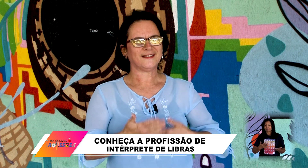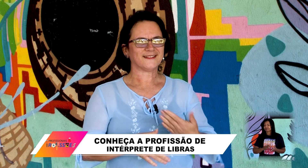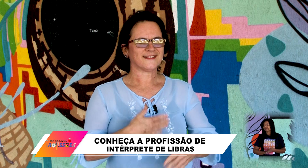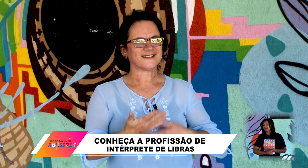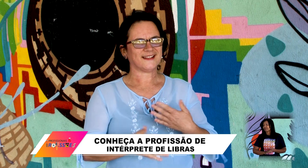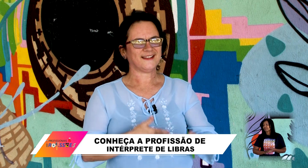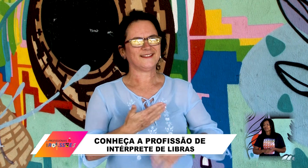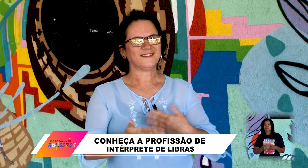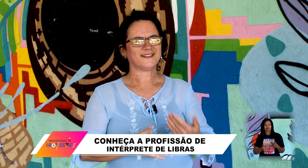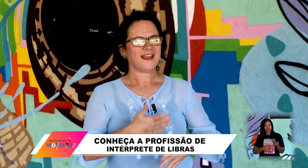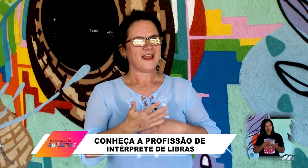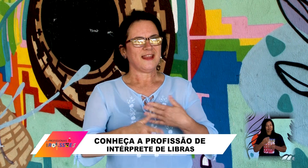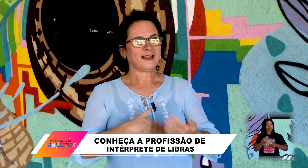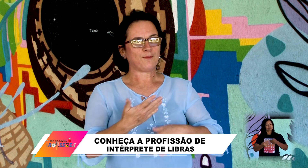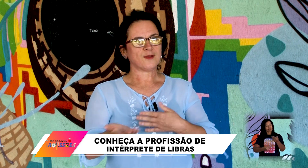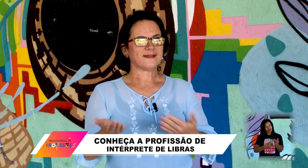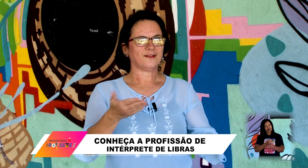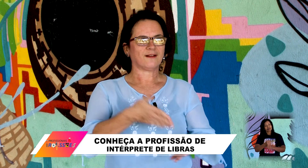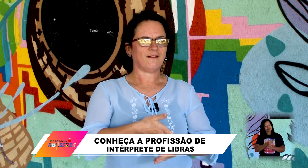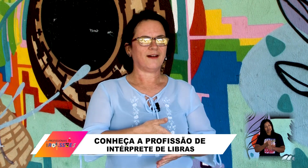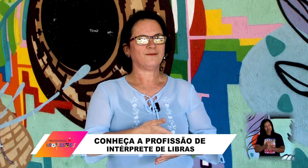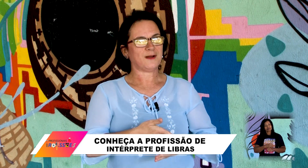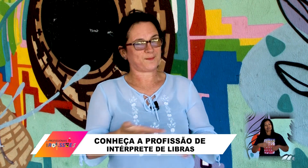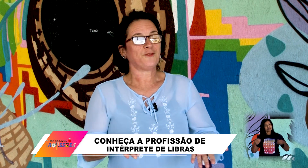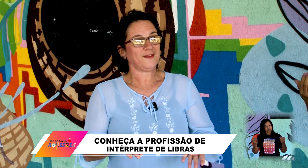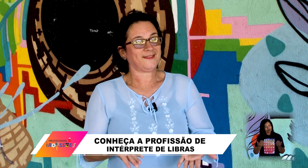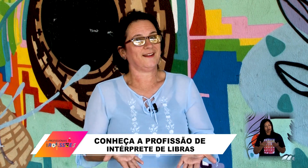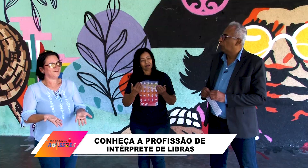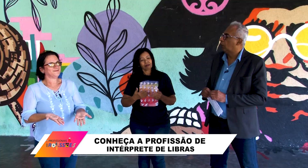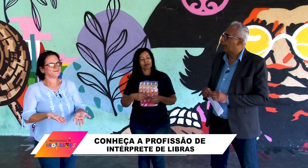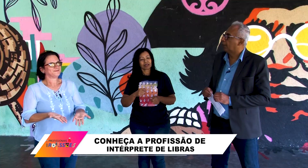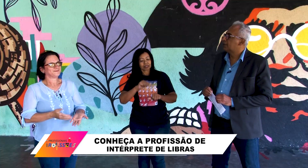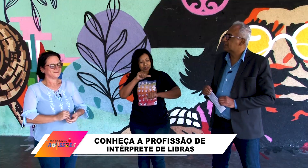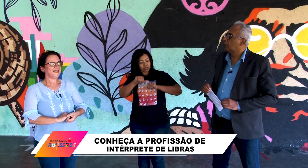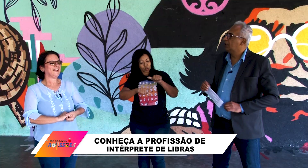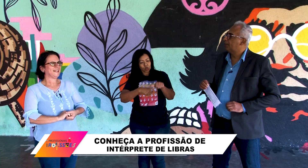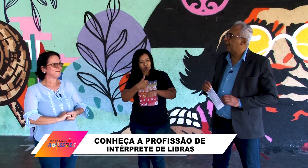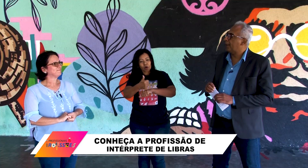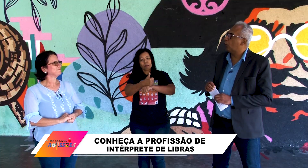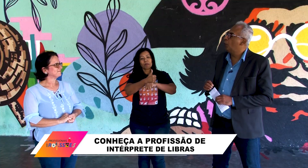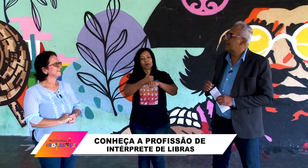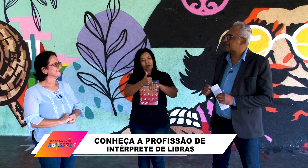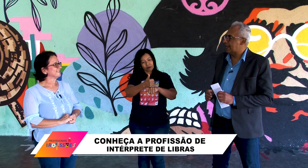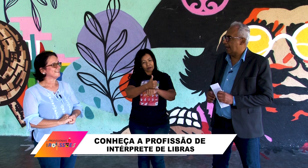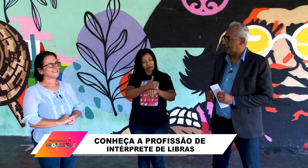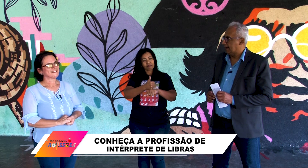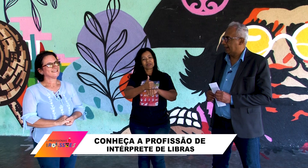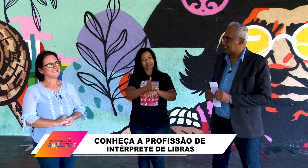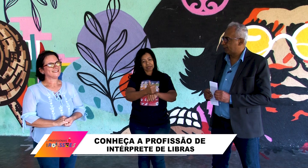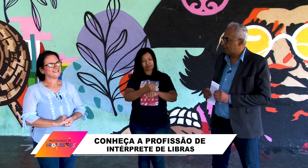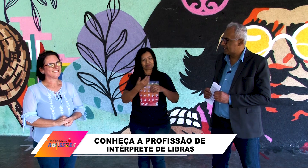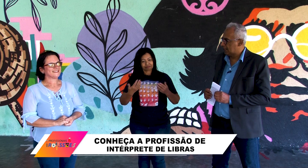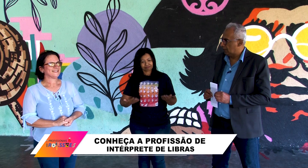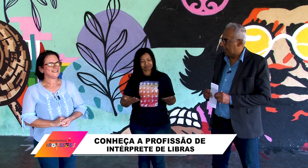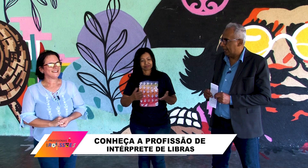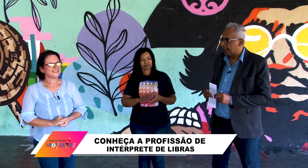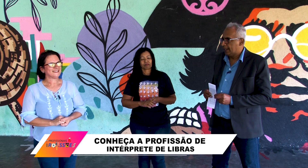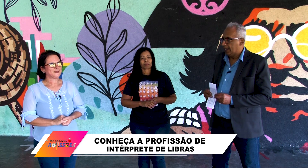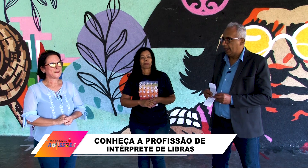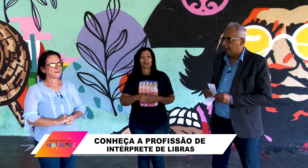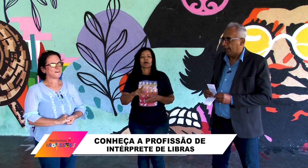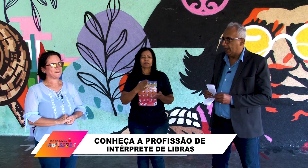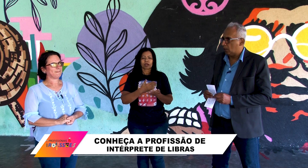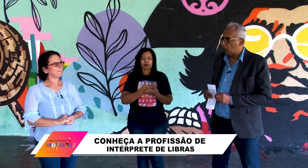nos anos, e acabou sendo agora uma profissão. Uma profissão que, para começar nessa profissão,